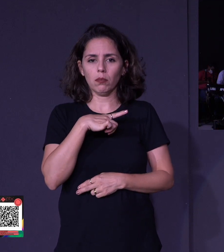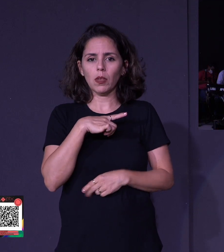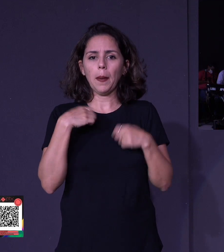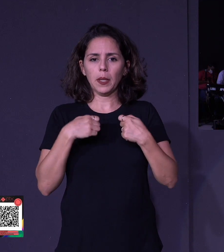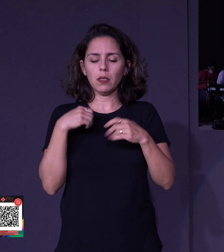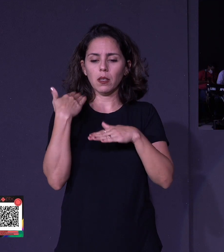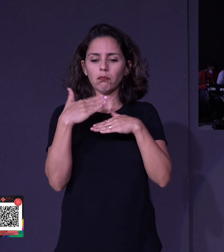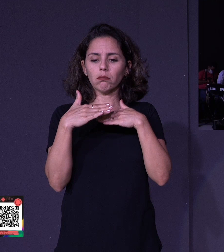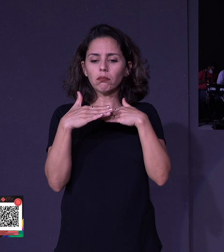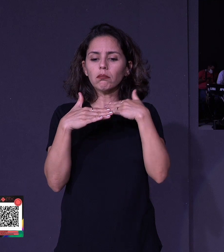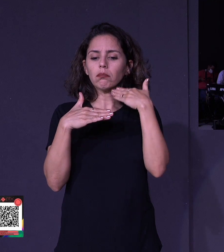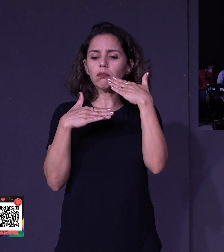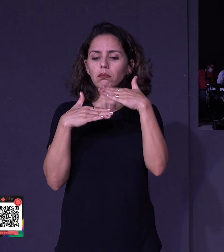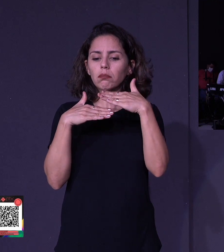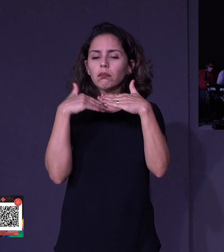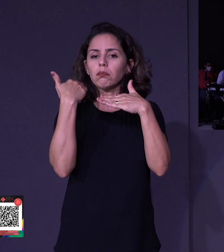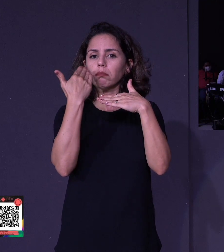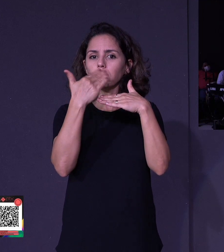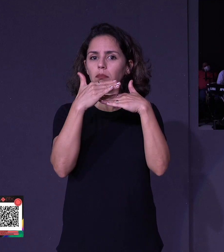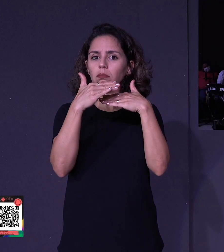responsável. Segundo,